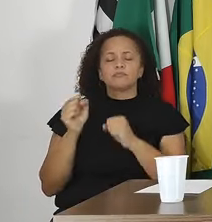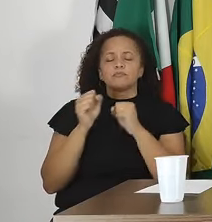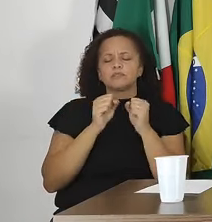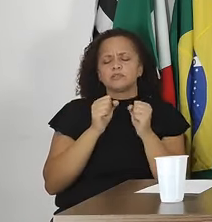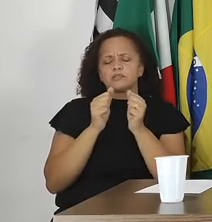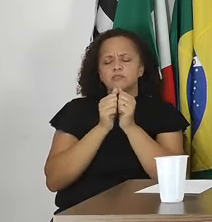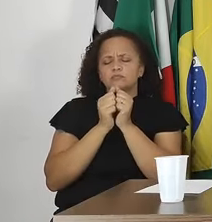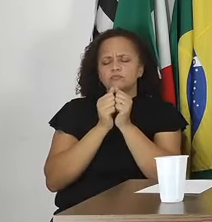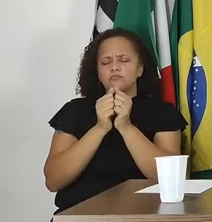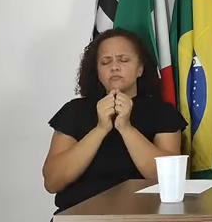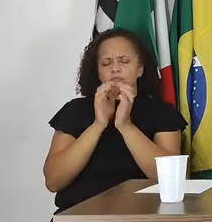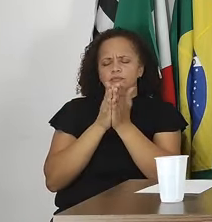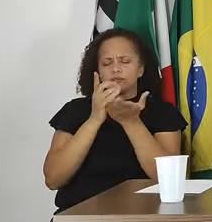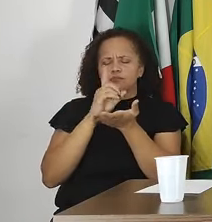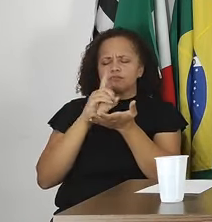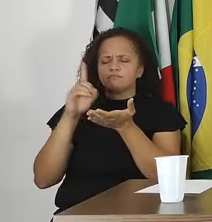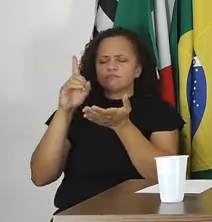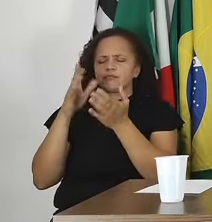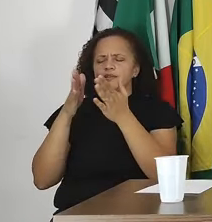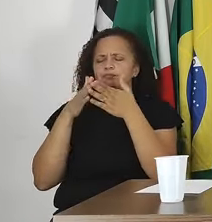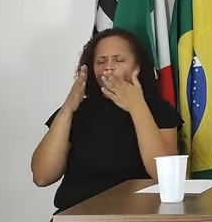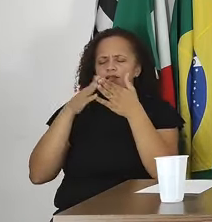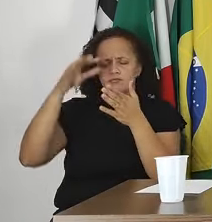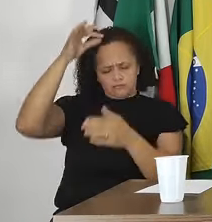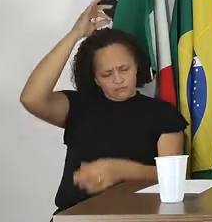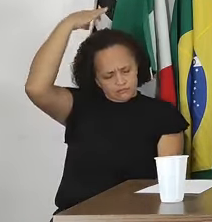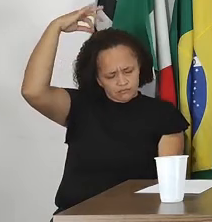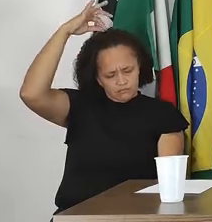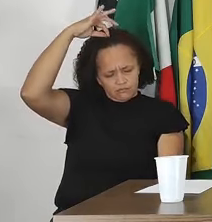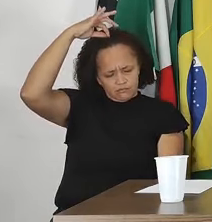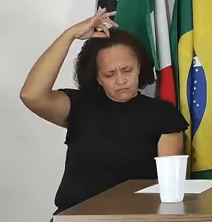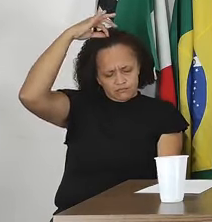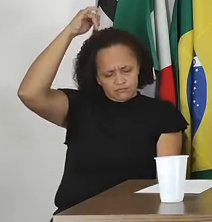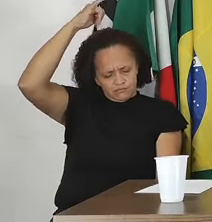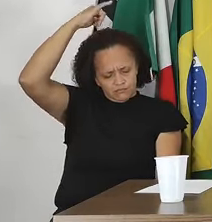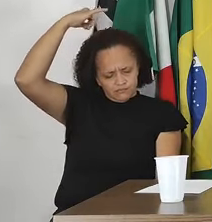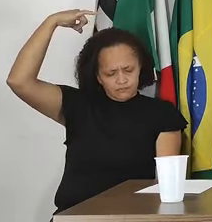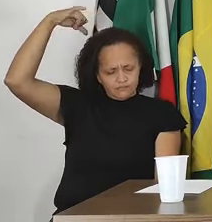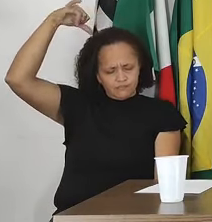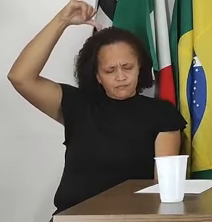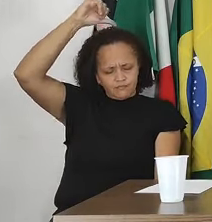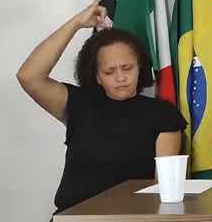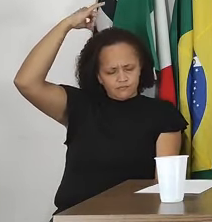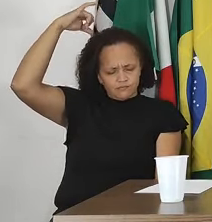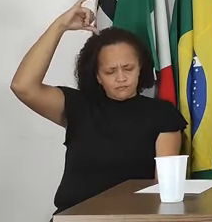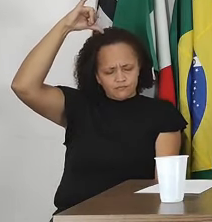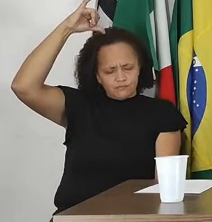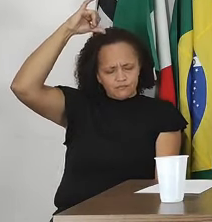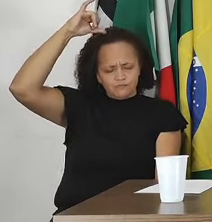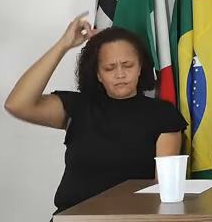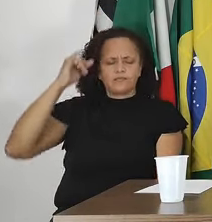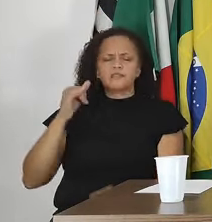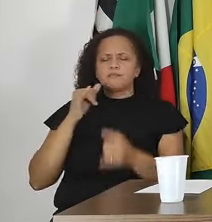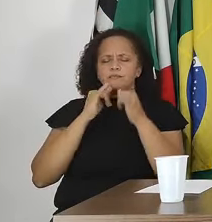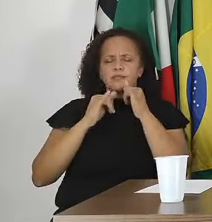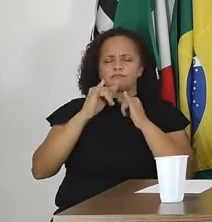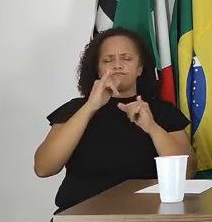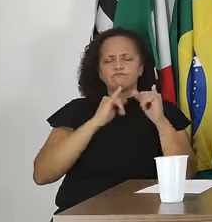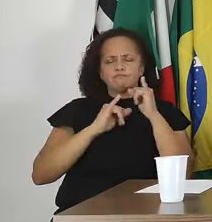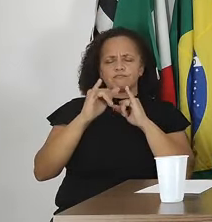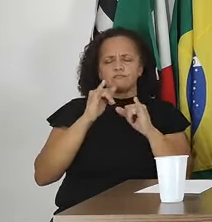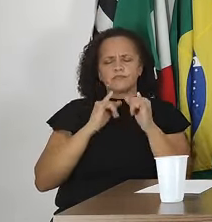da Tua palavra, Pai. Eu peço que o Espírito Santo de Deus unge eu para poder ter o espírito